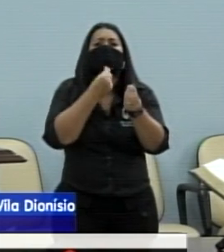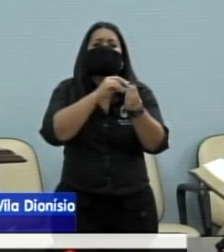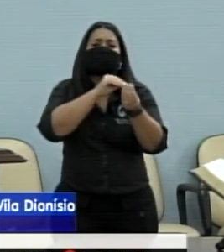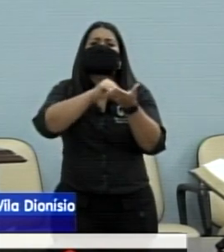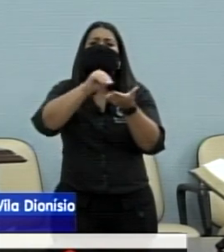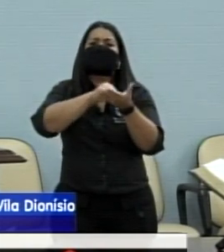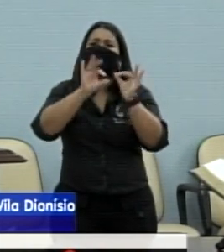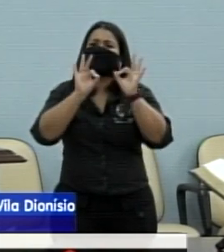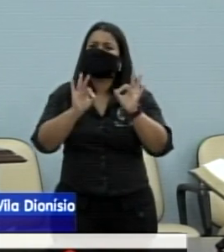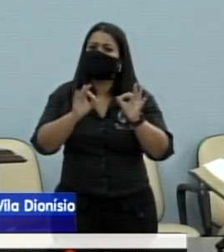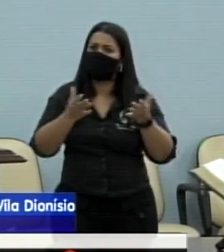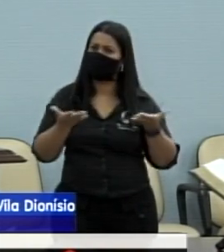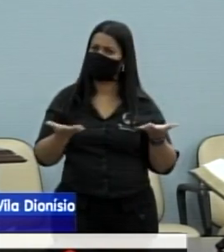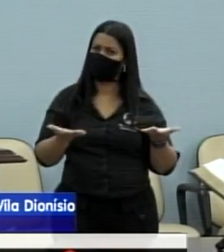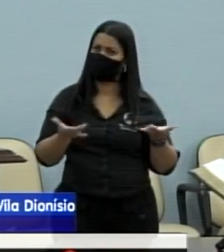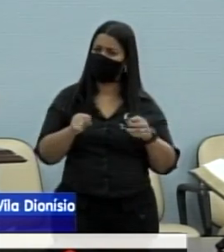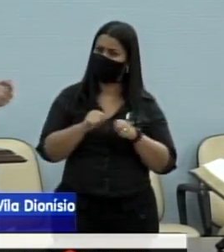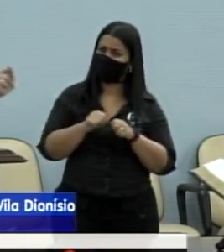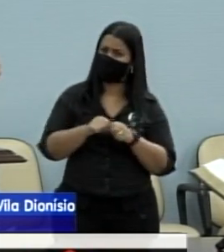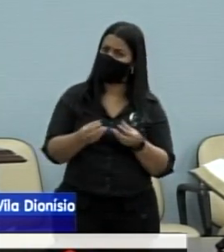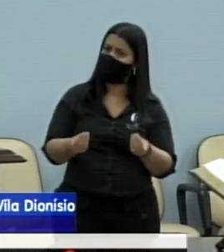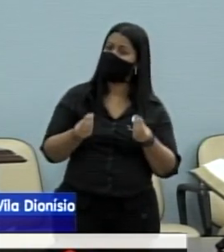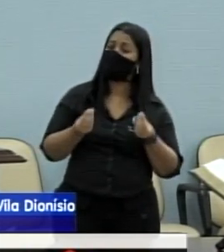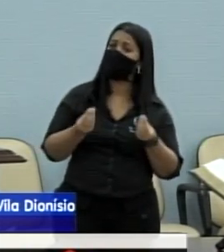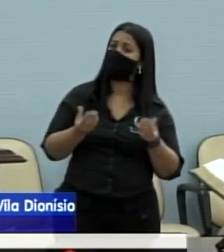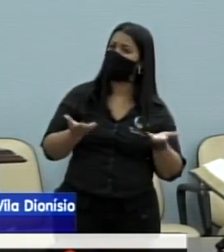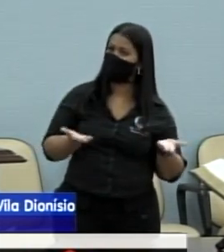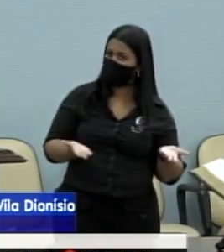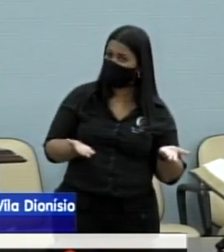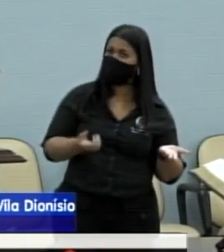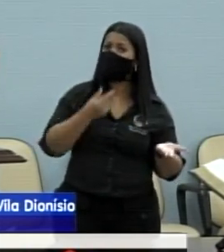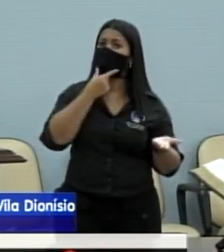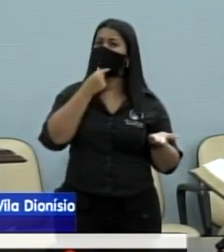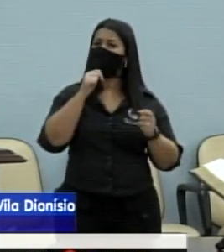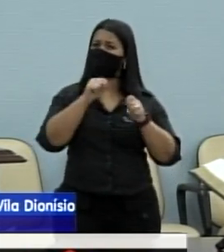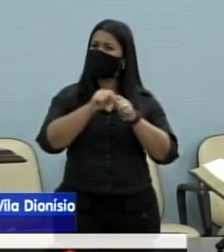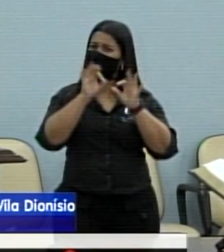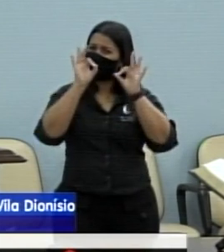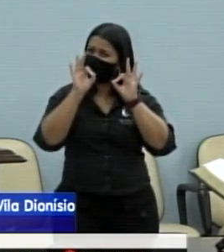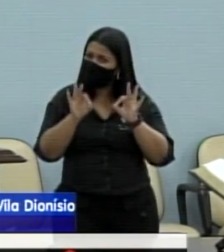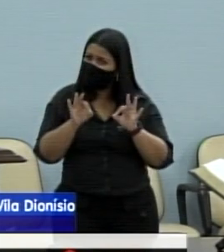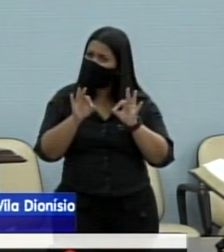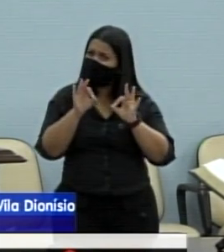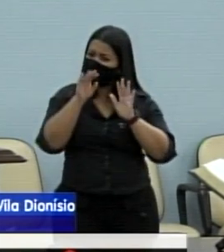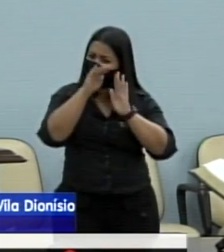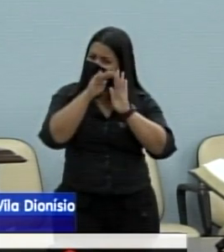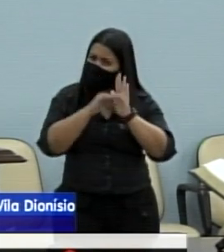medida correta? Como é que esse secretário está agindo de forma correta?